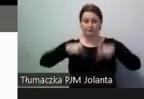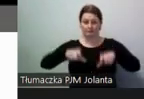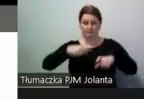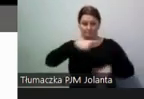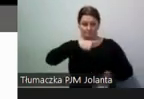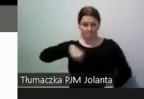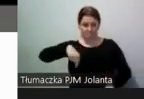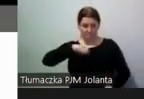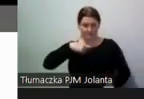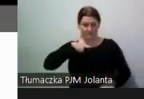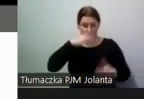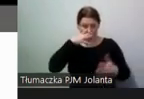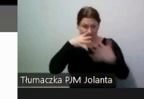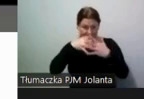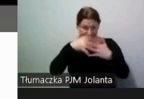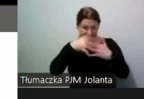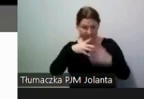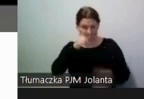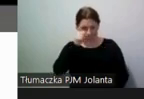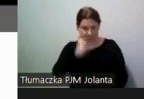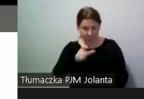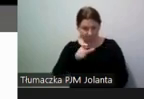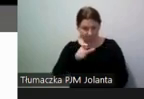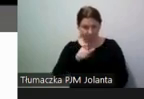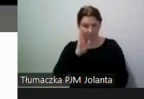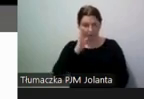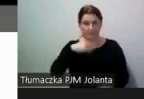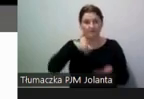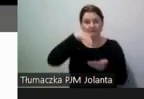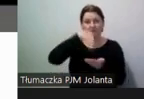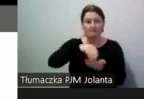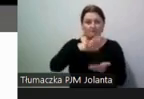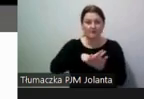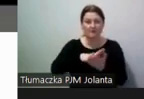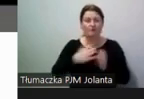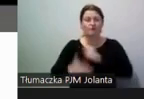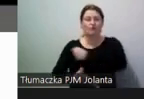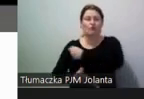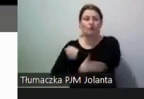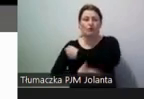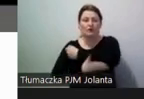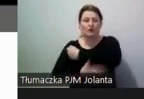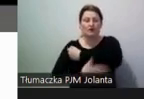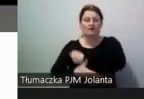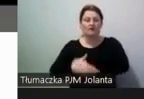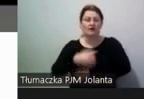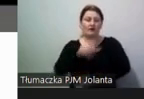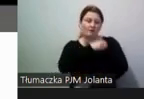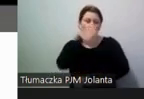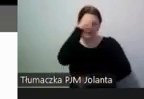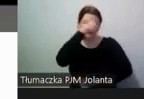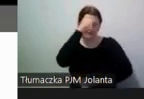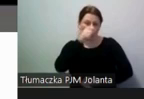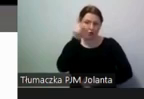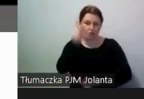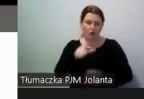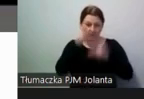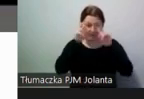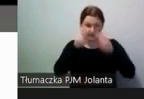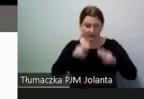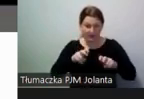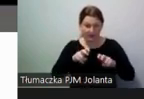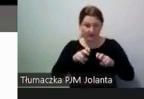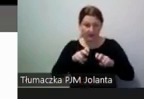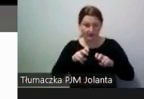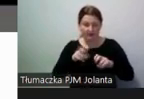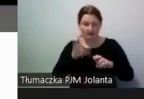my jako diagności, a następnie sadzamy po wpisaniu danych podstawowych osoby badanej, następnie siada przed